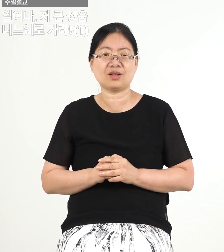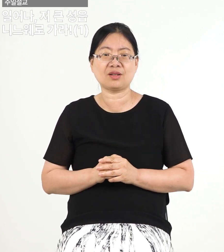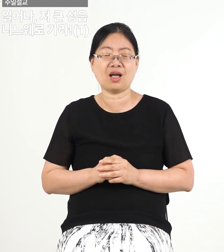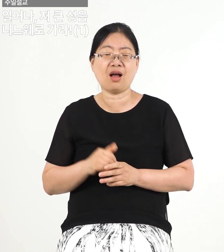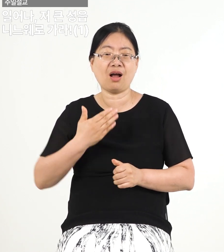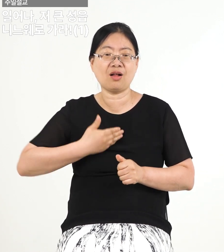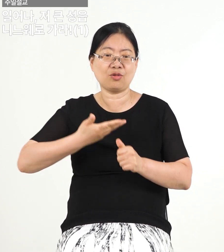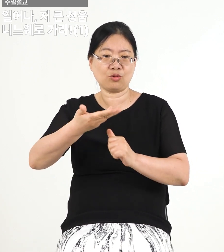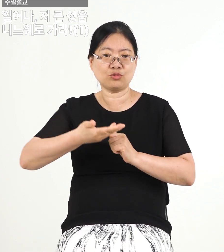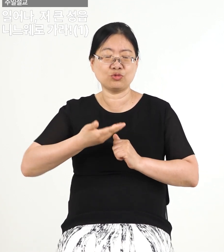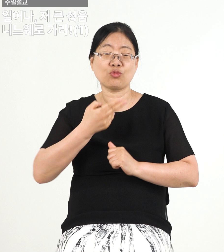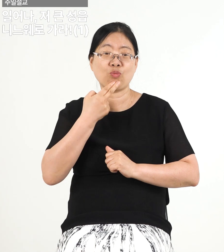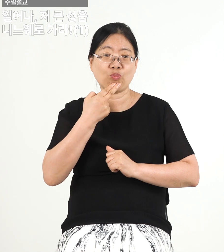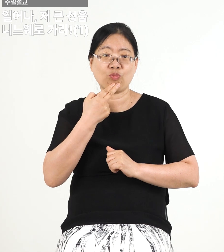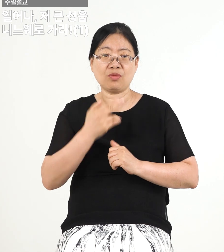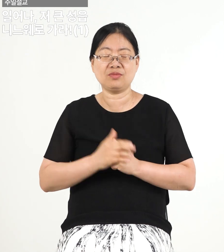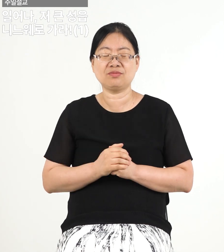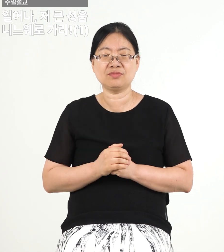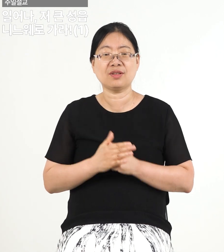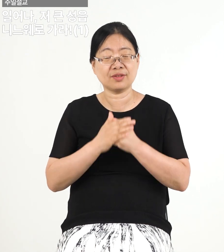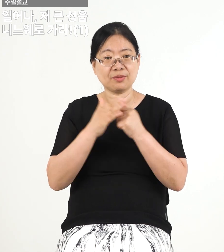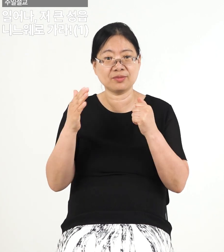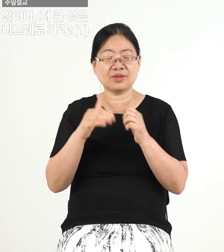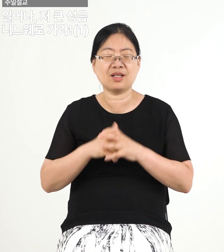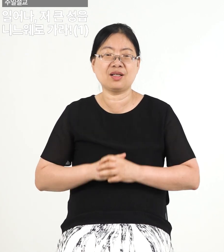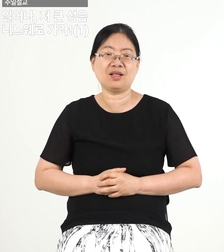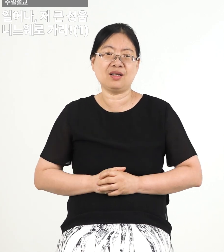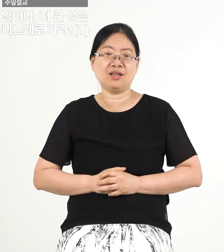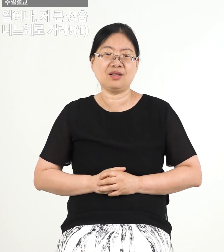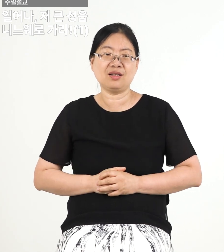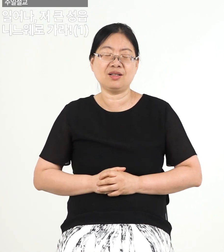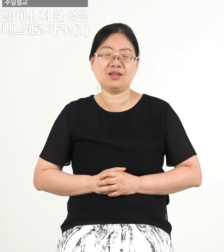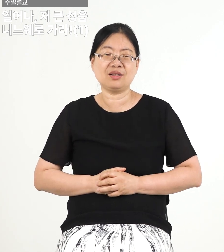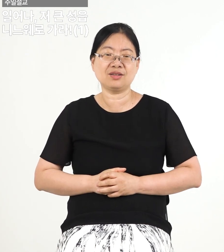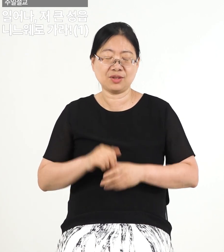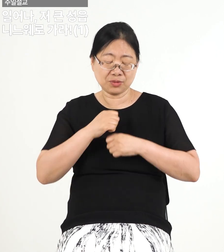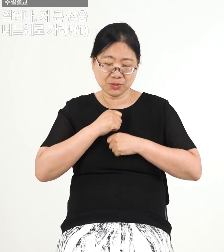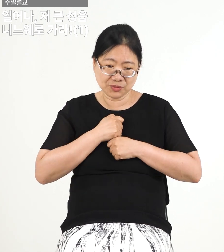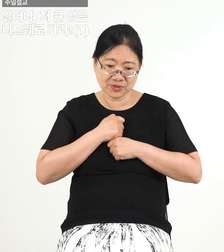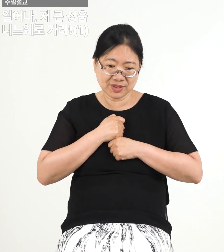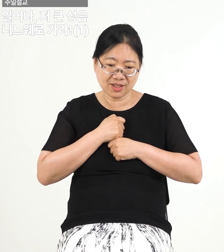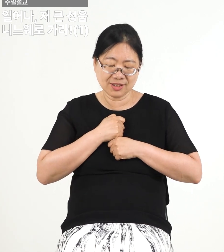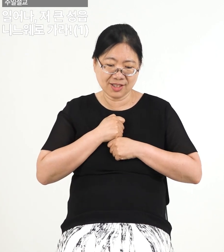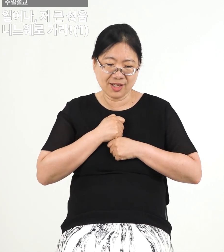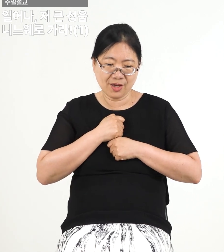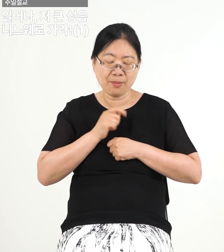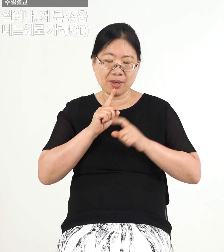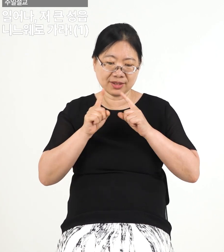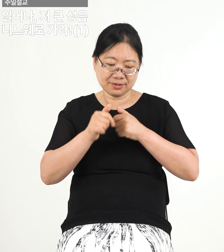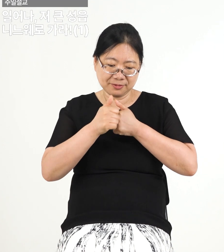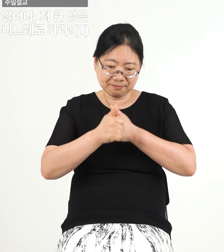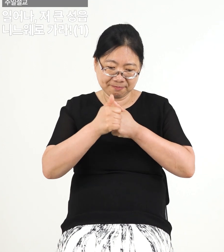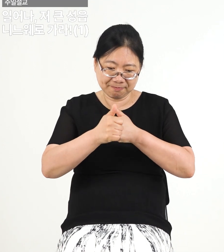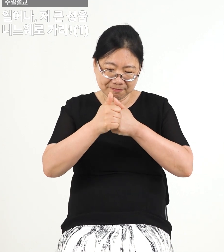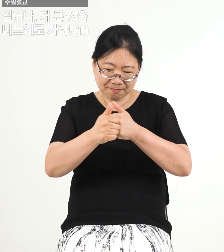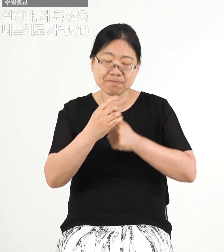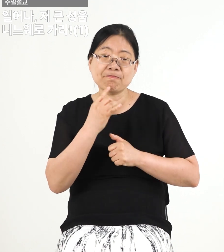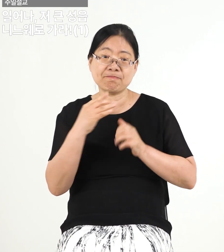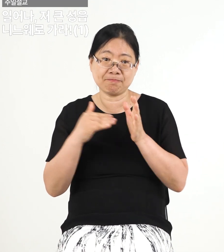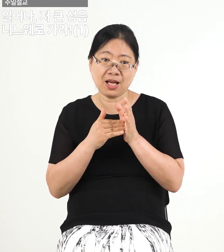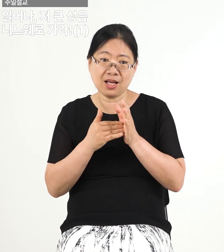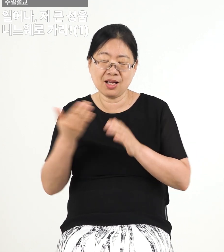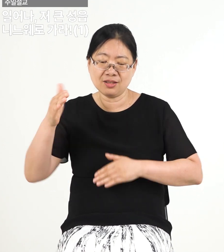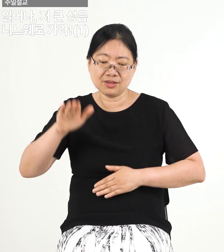열어주질 않아요. 그래서 우리 조심스럽게 한꺼풀 한꺼풀 그냥 쫓아가 보는 겁니다. 근데 문제는